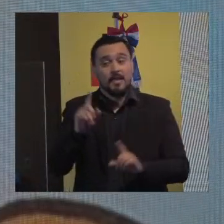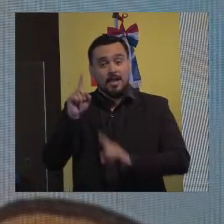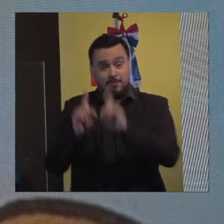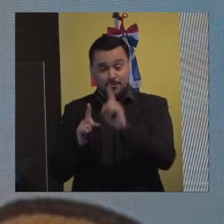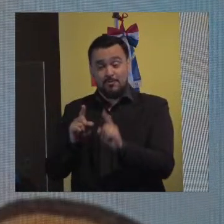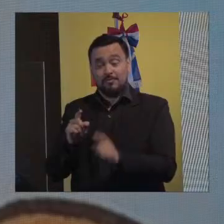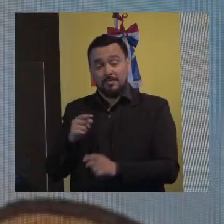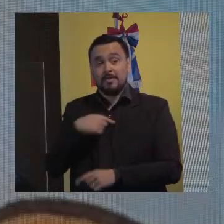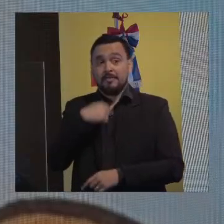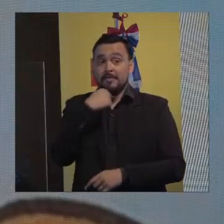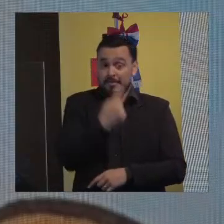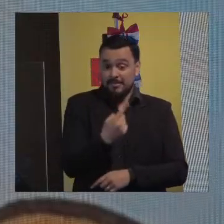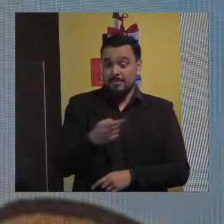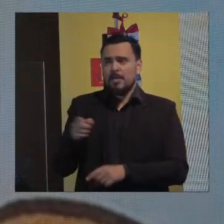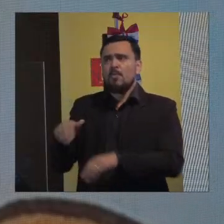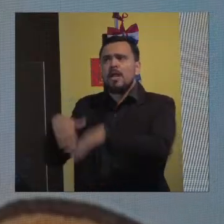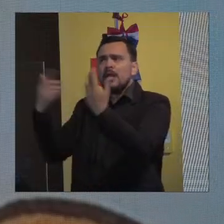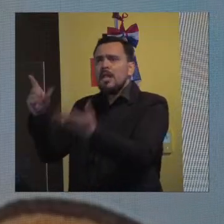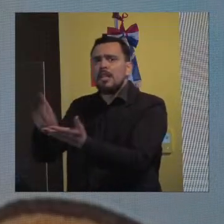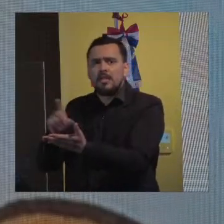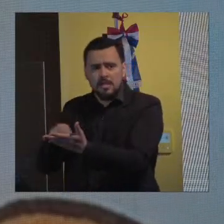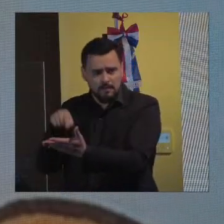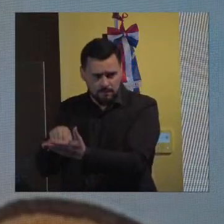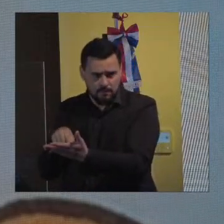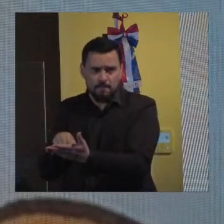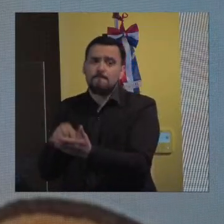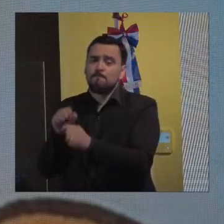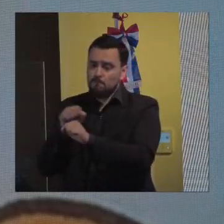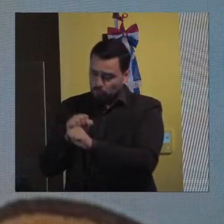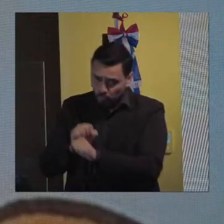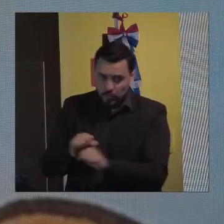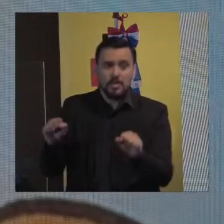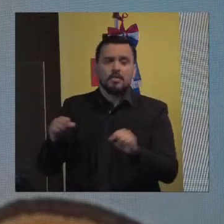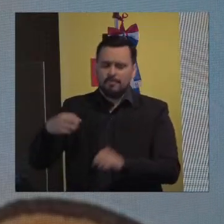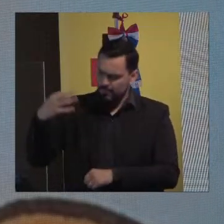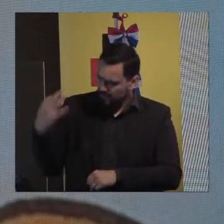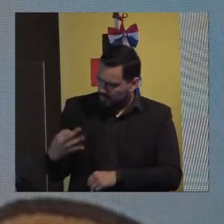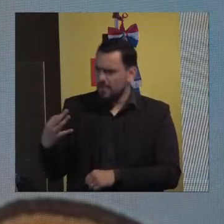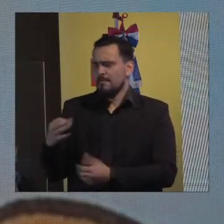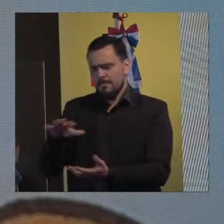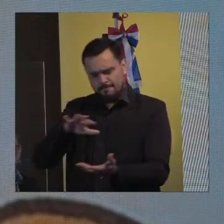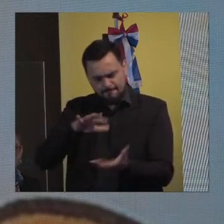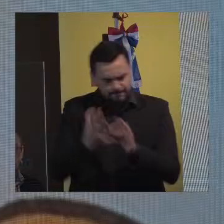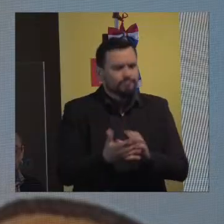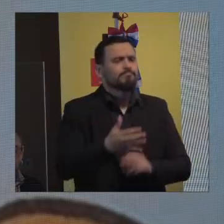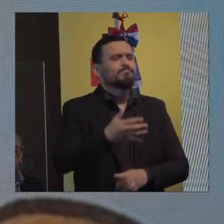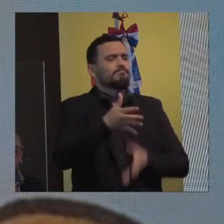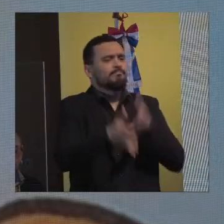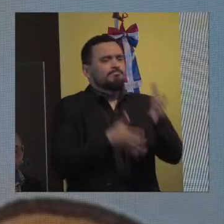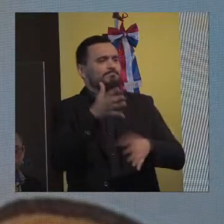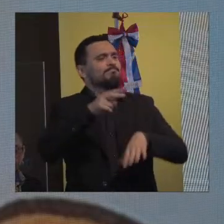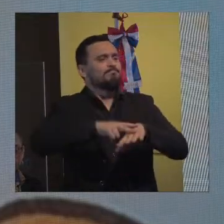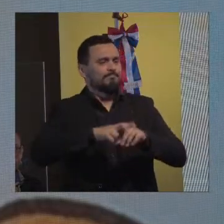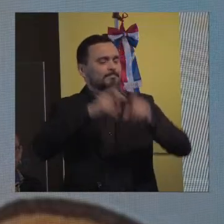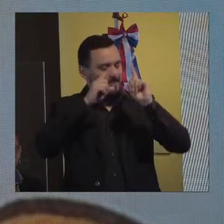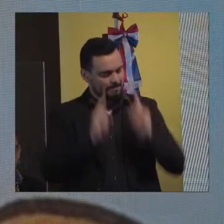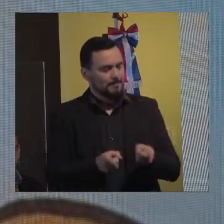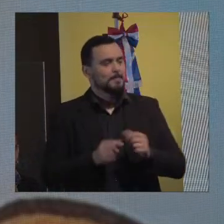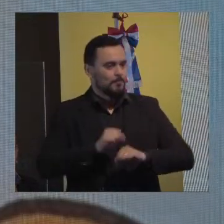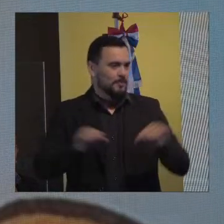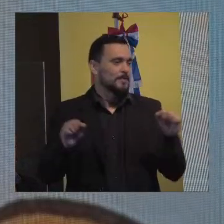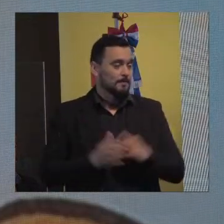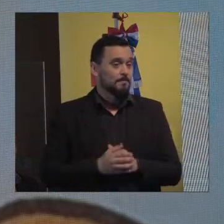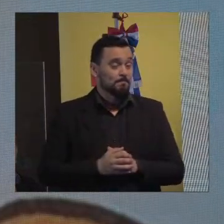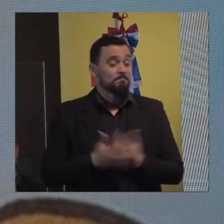de la literatura también pueden y deben ser disfrutados en lengua de señas paraguaya. La publicación de